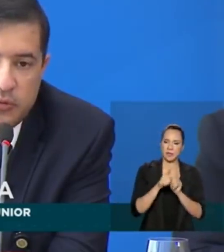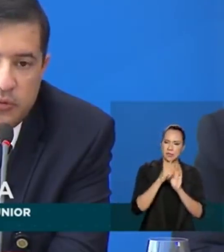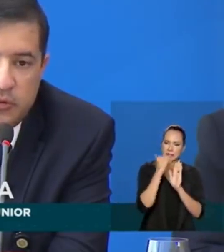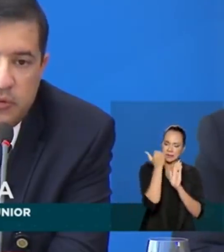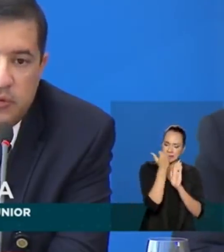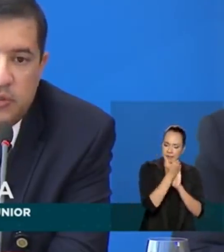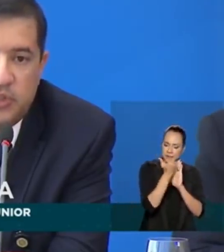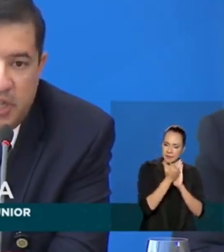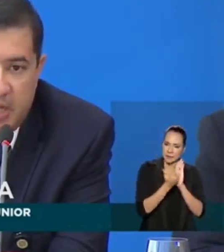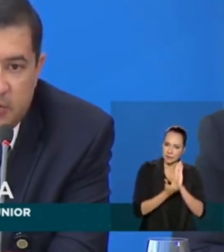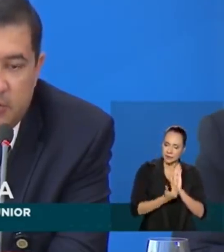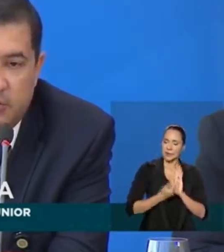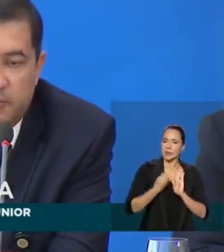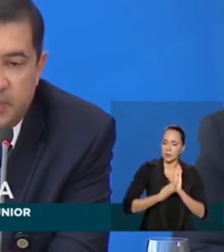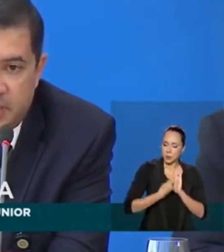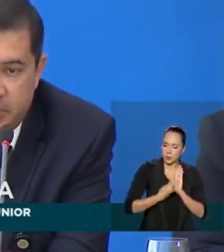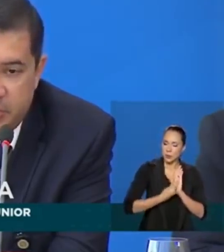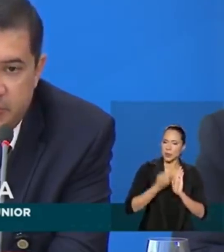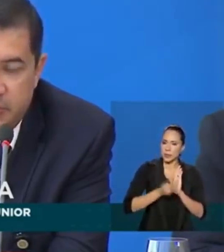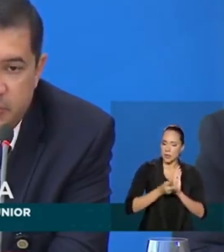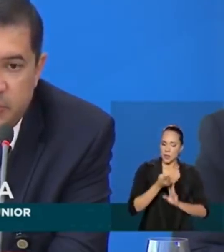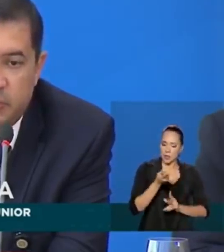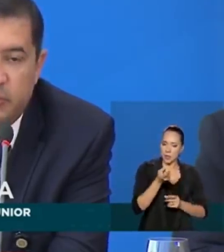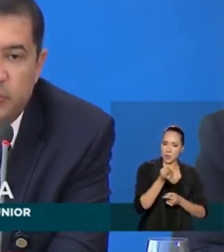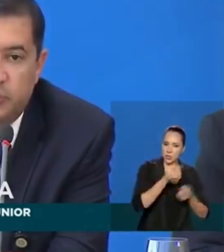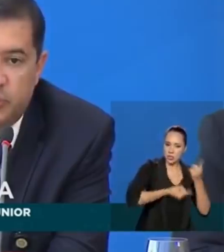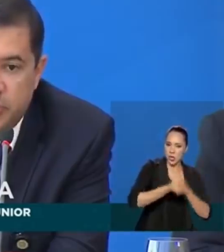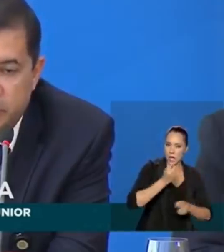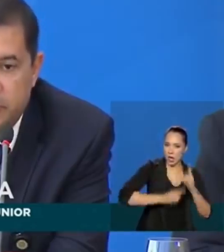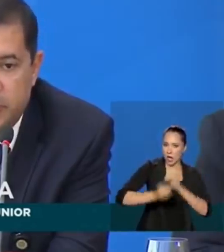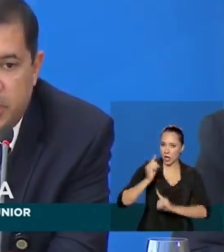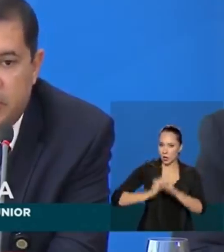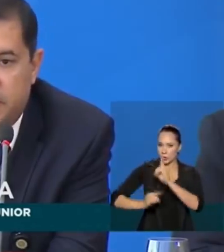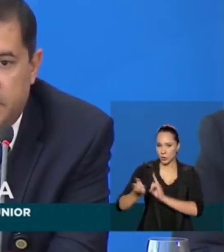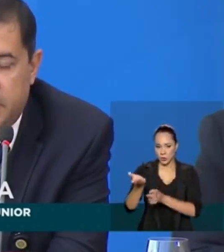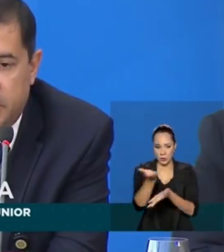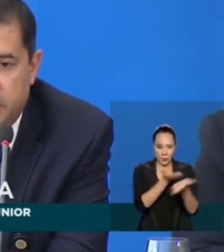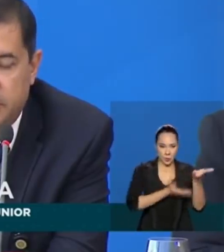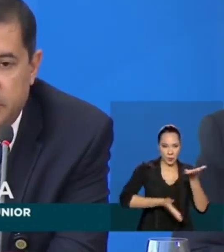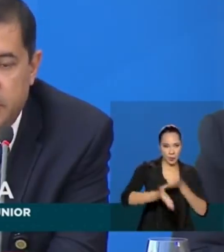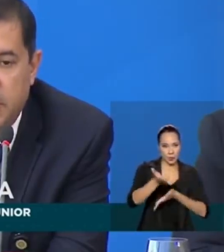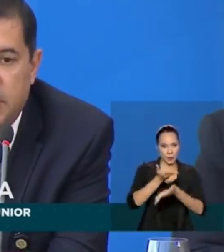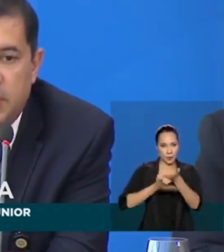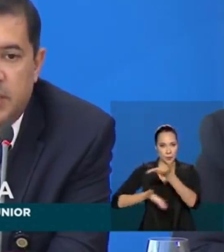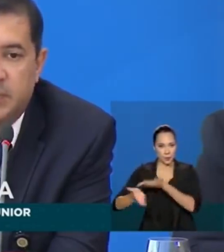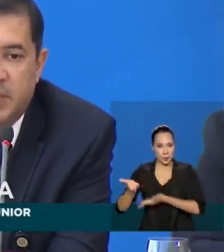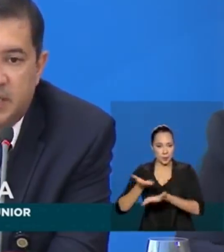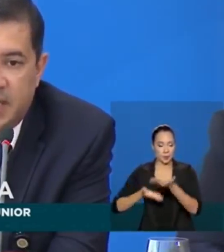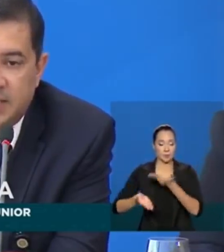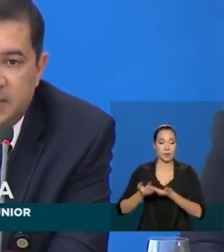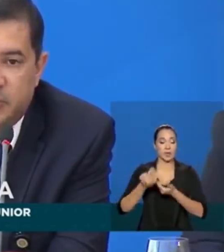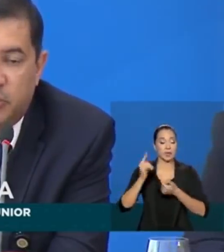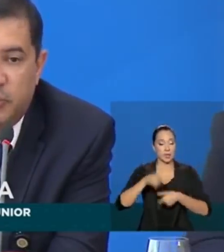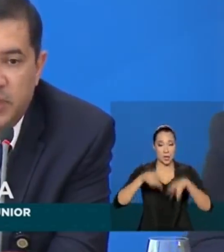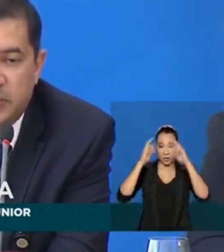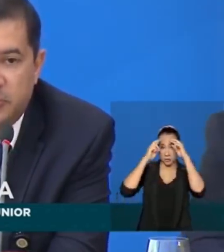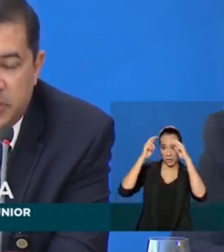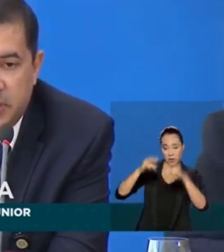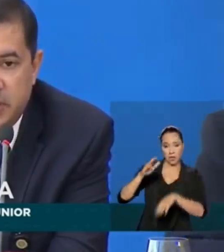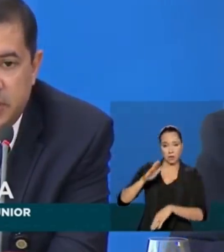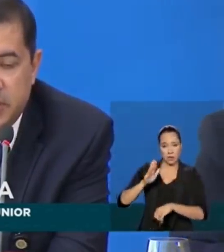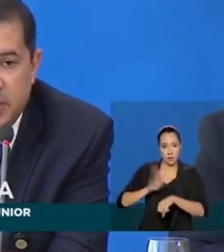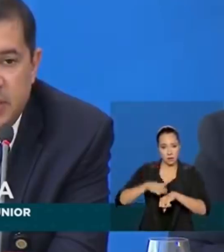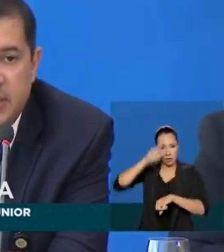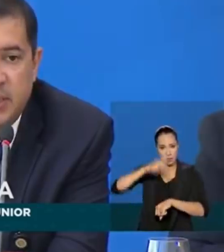rigoroso diálogo federativo, construtivo diálogo federativo, respeitadas as autonomias